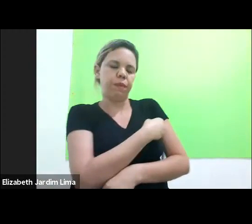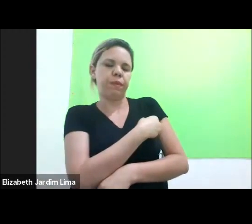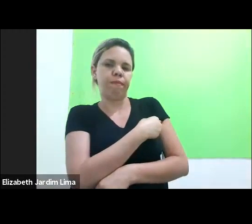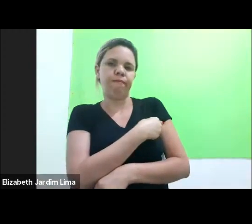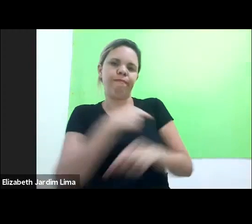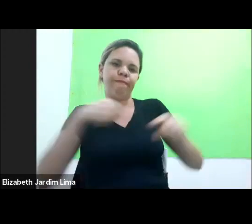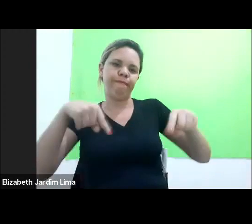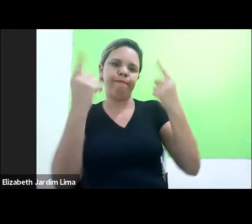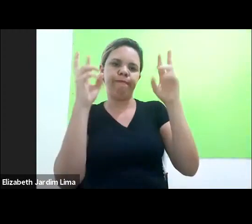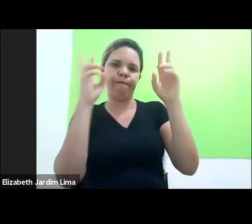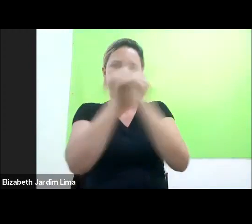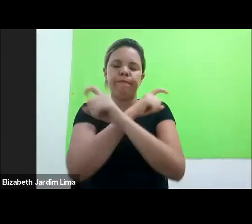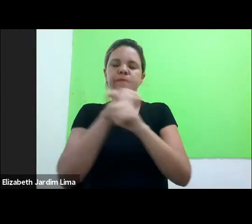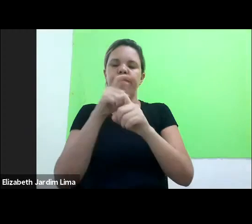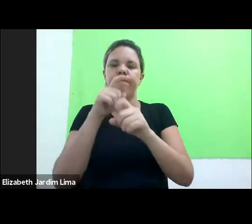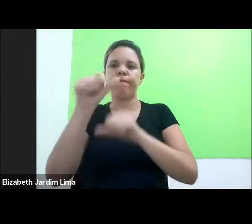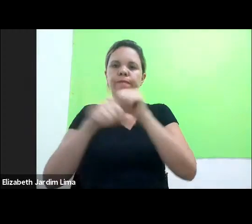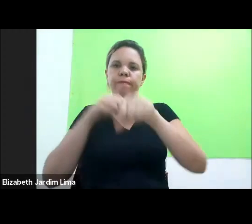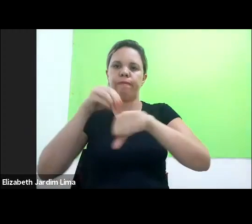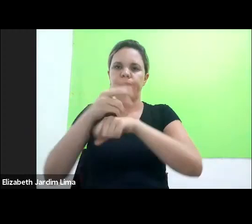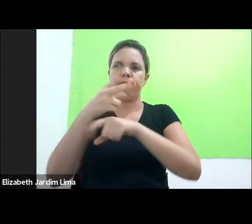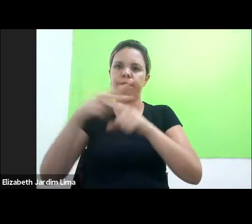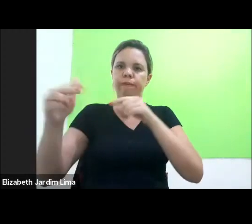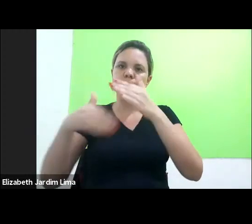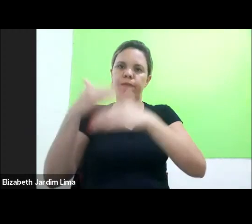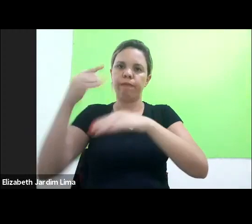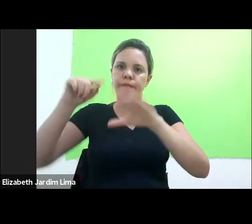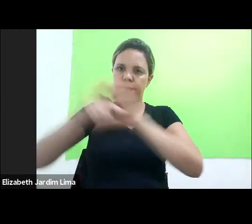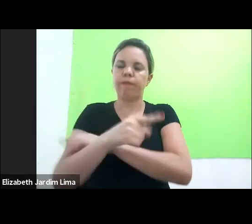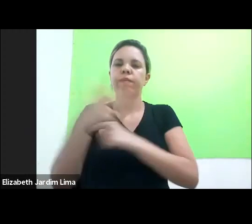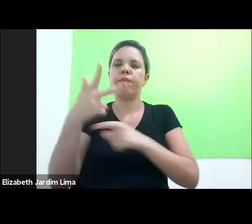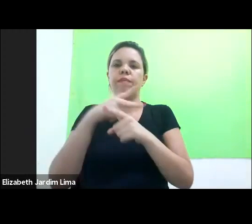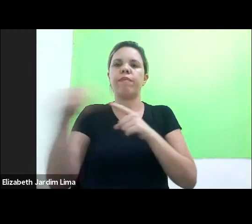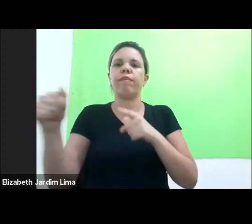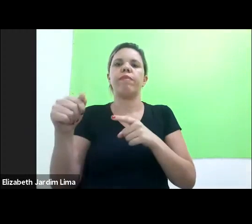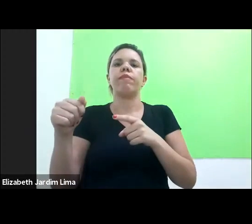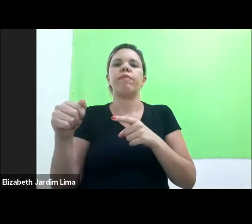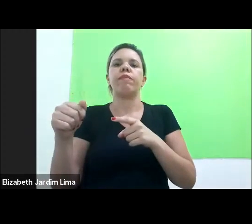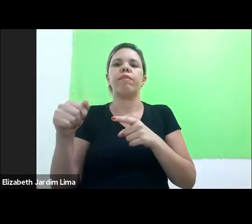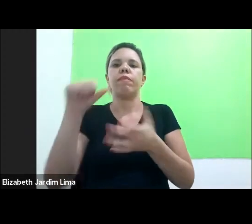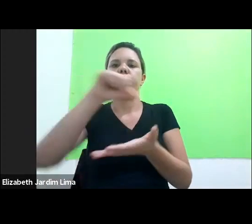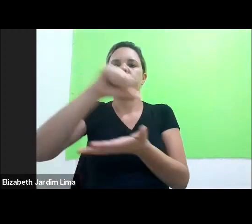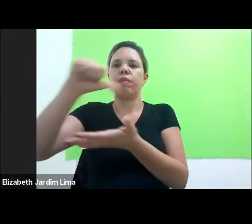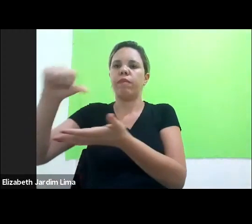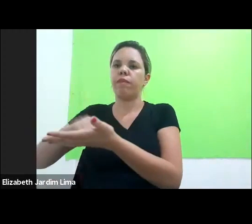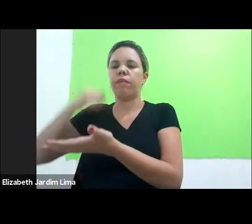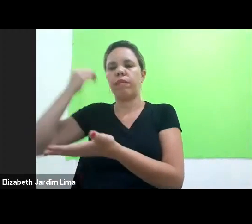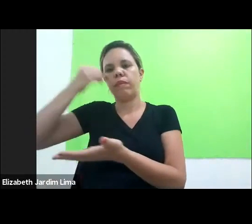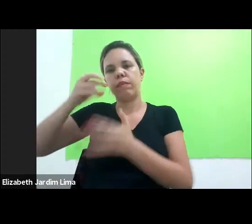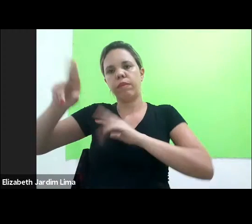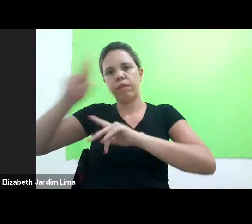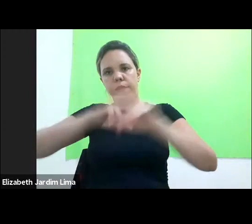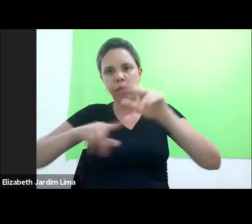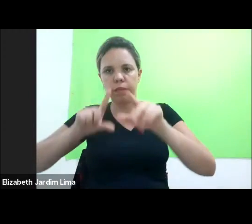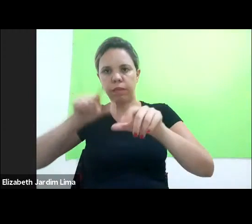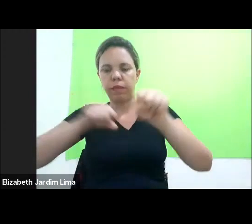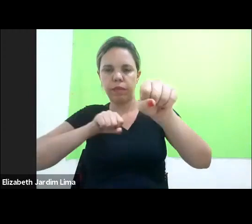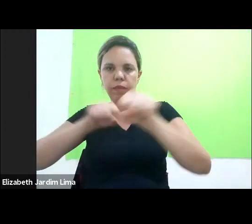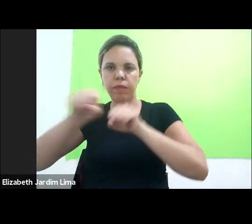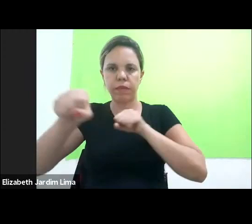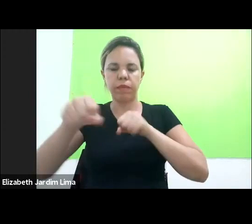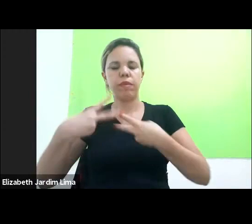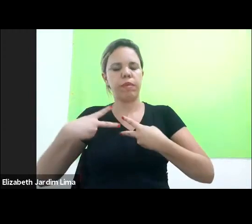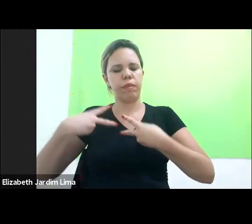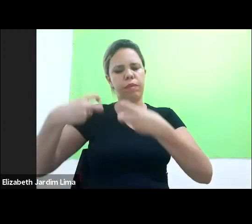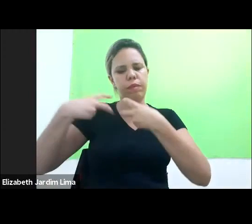desafio poder transpor essas realidades e passear entre esses mundos. E depois de formada, né, eu me vi nesse